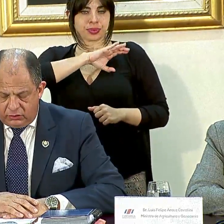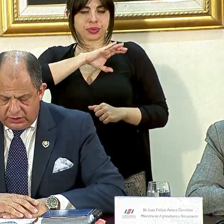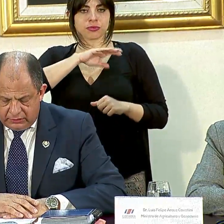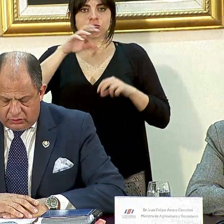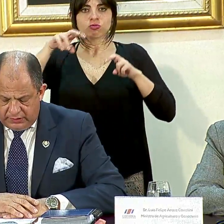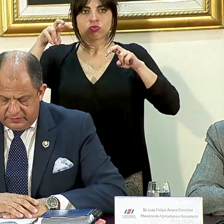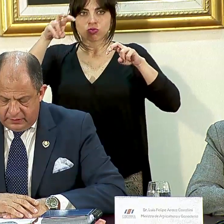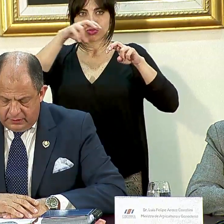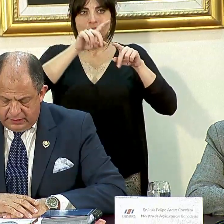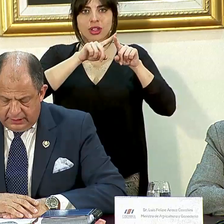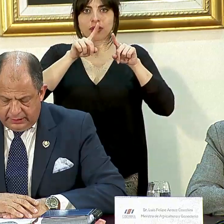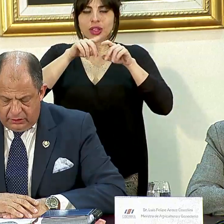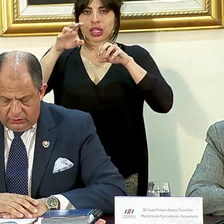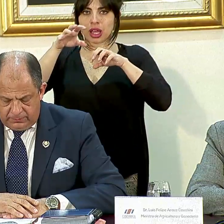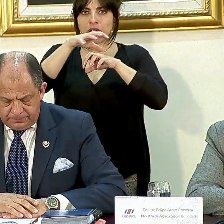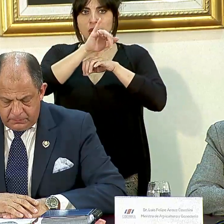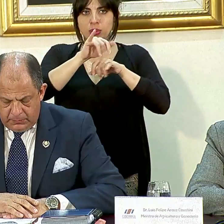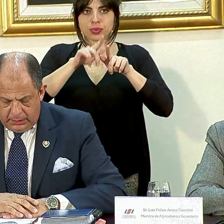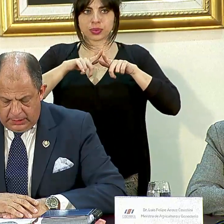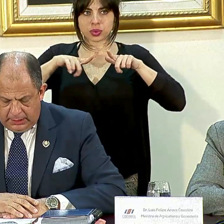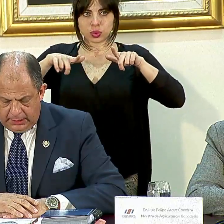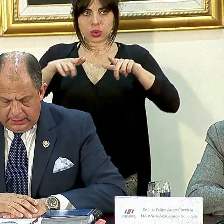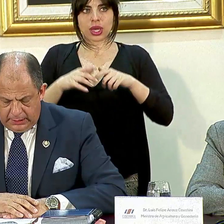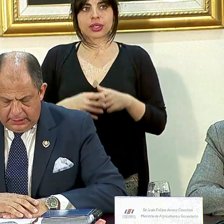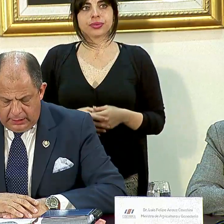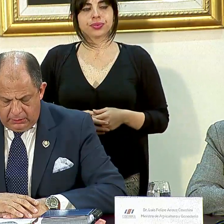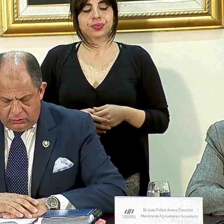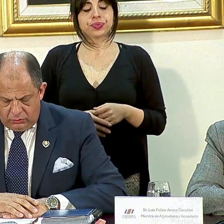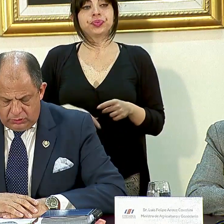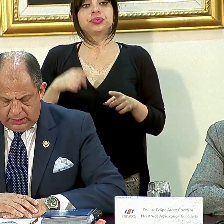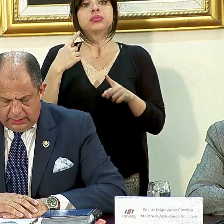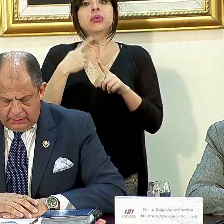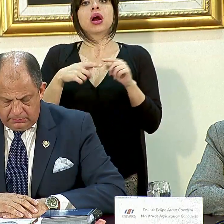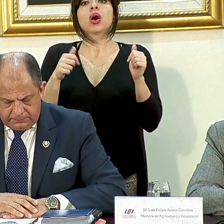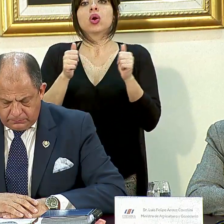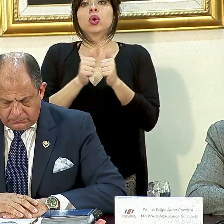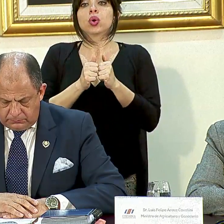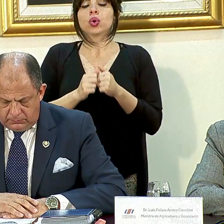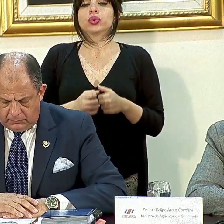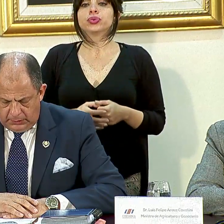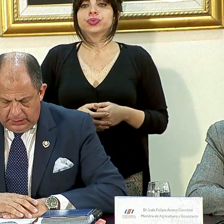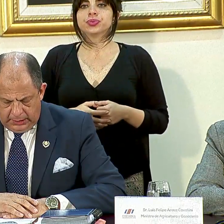los distintos cantones de la región y con una